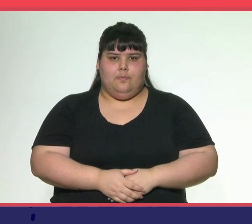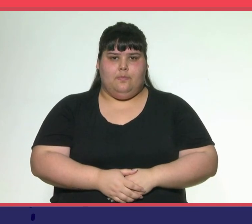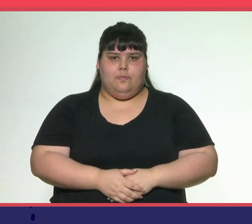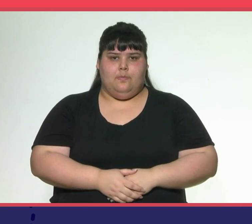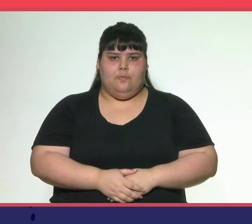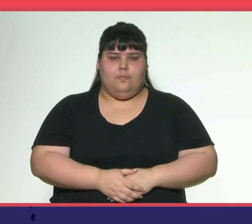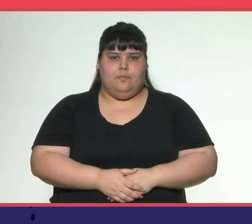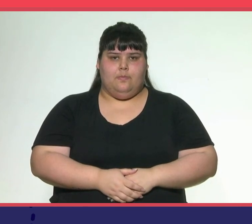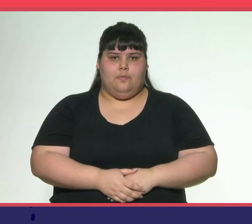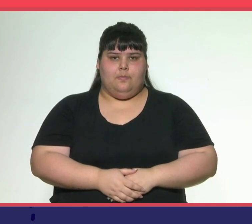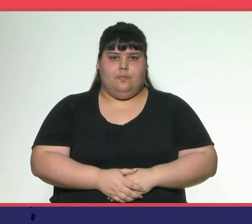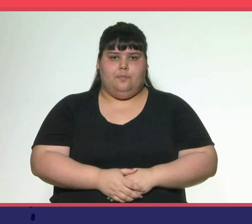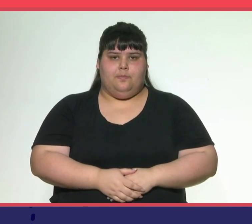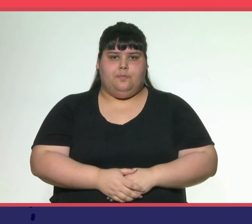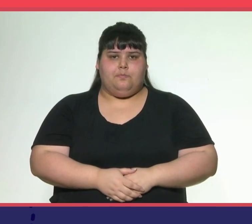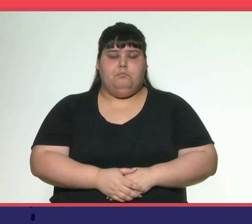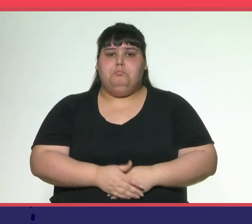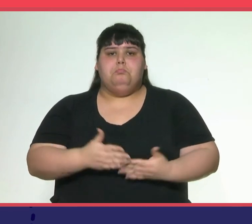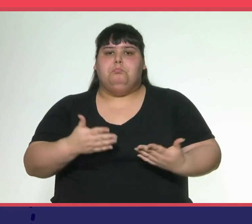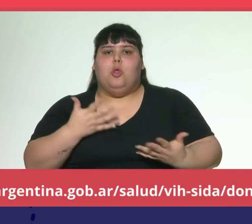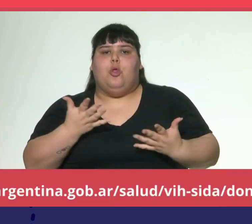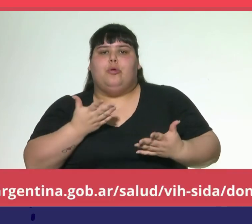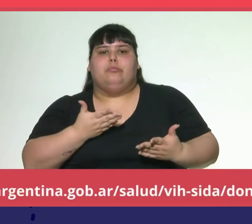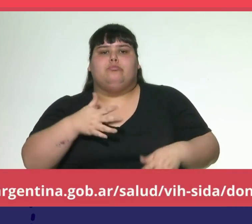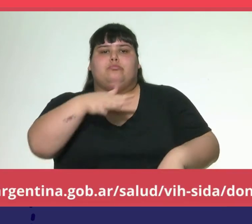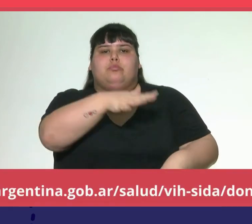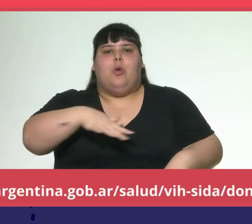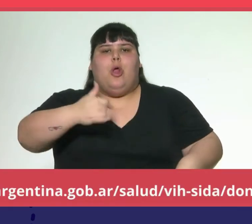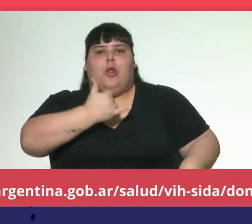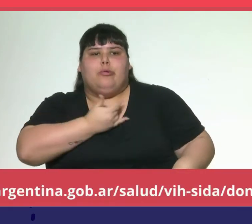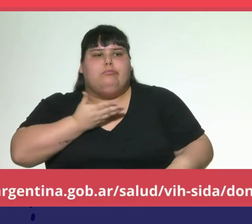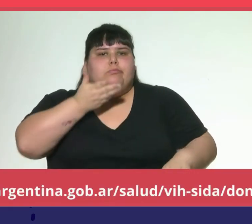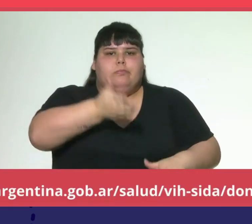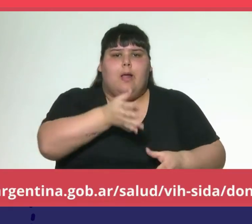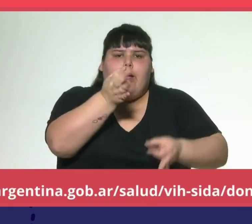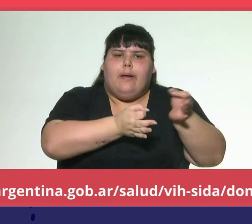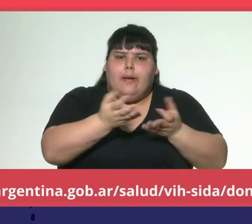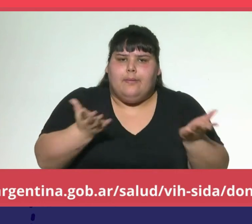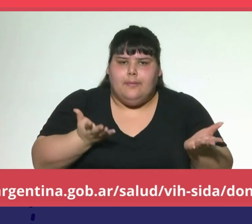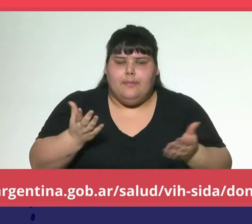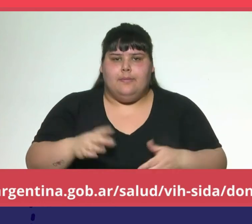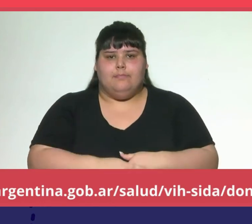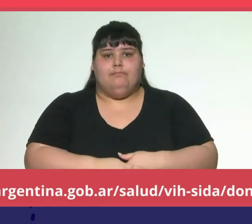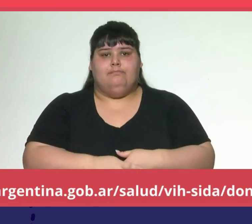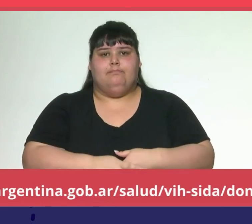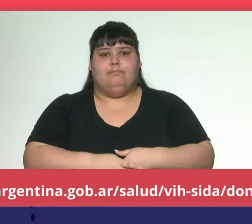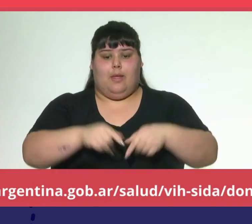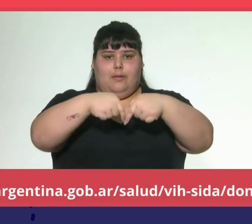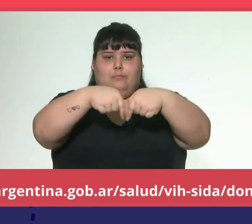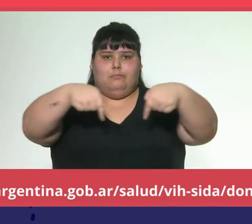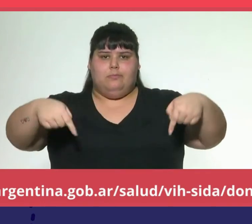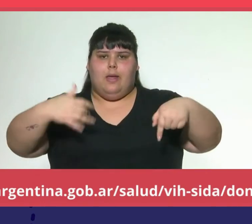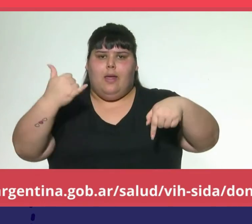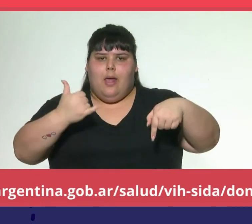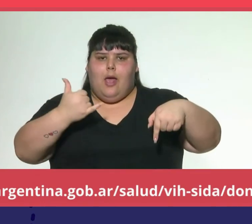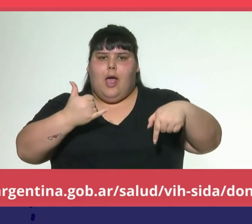donde puedo hacer el test en este sitio podrás encontrar los lugares habilitados